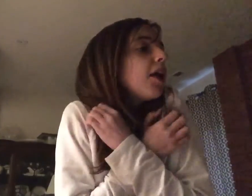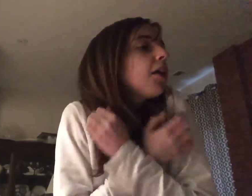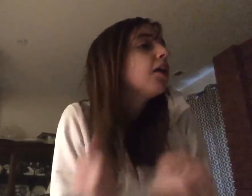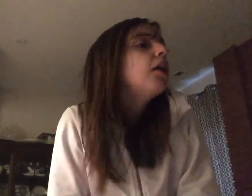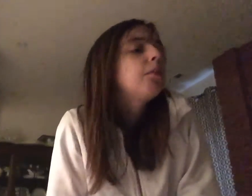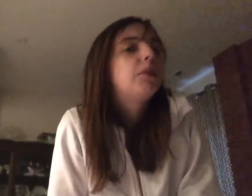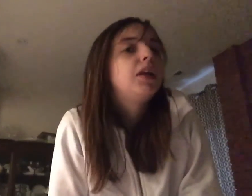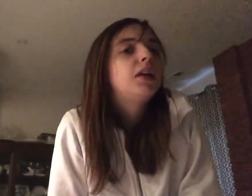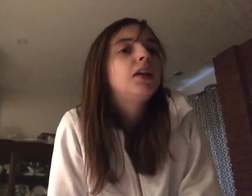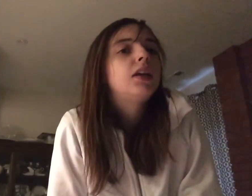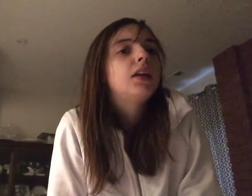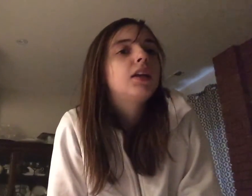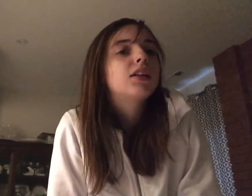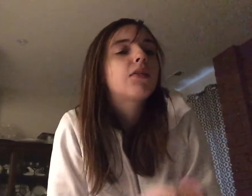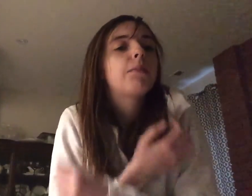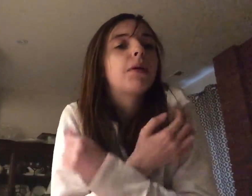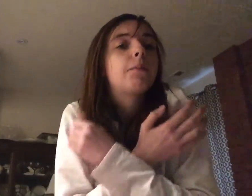ba-ba-bear. B-E is for